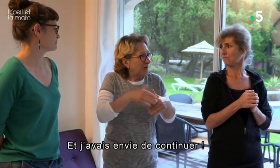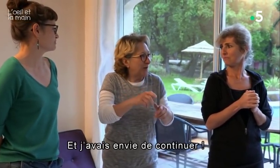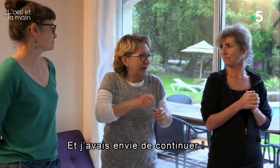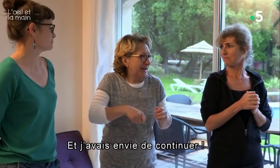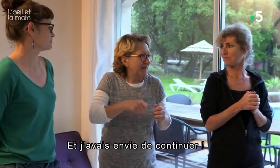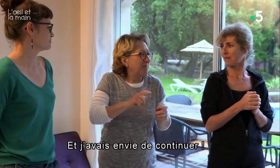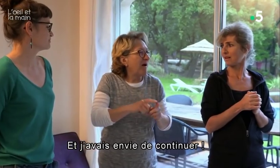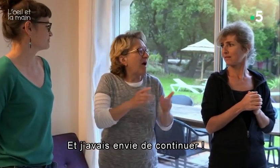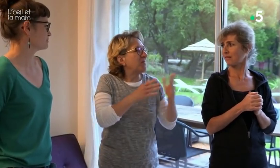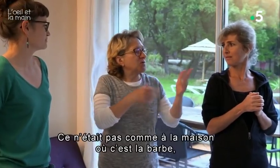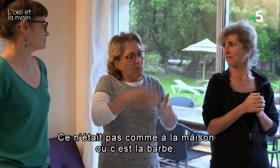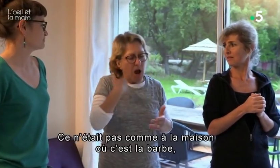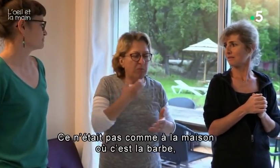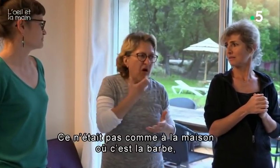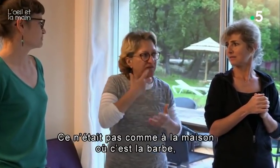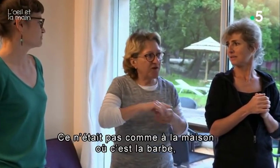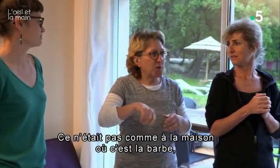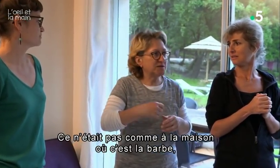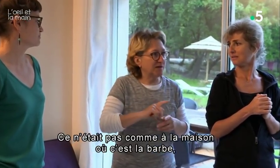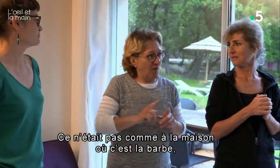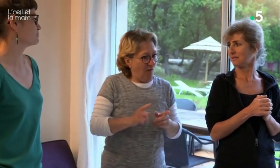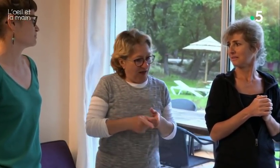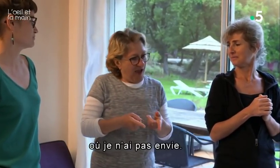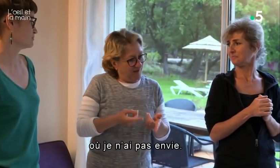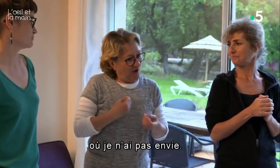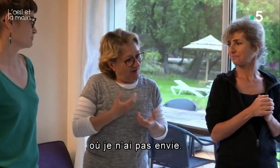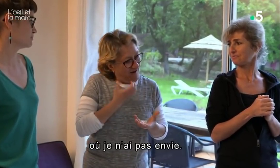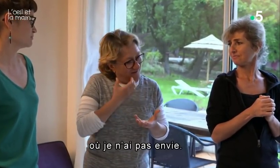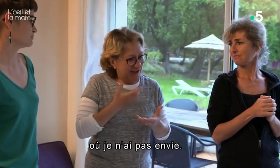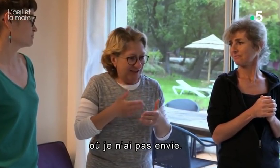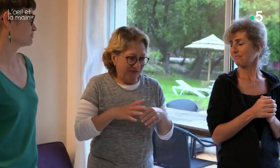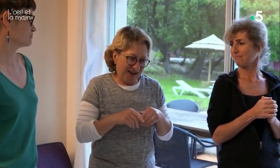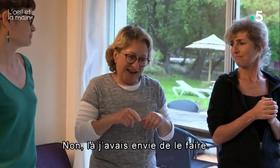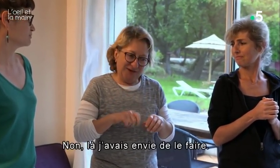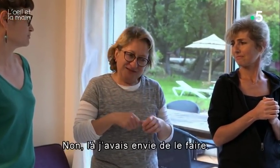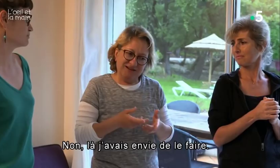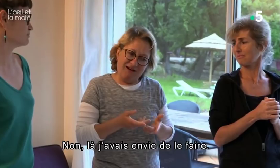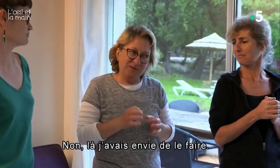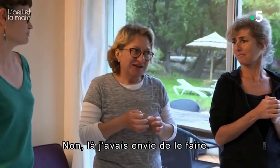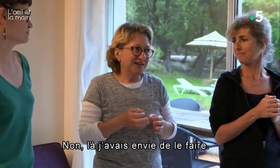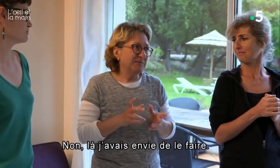j'avais envie de continuer. C'était pas comme à la maison où c'est la barbe où j'ai pas envie. Non, là, j'avais envie de le faire.